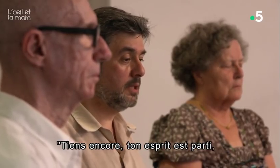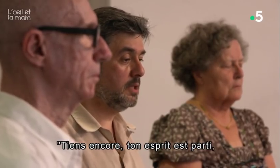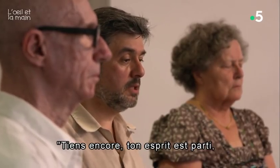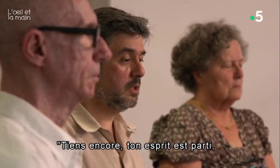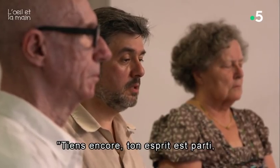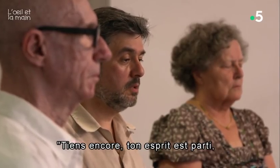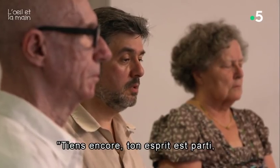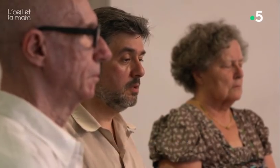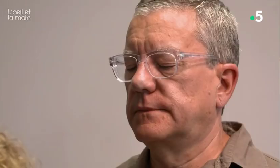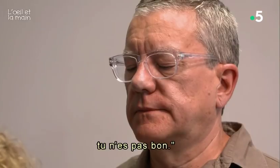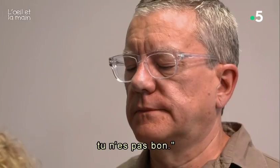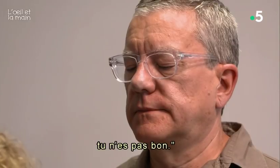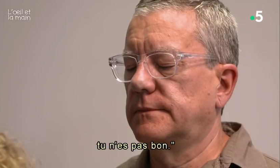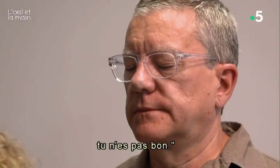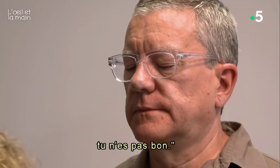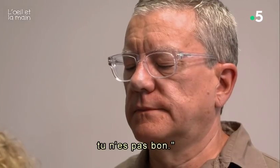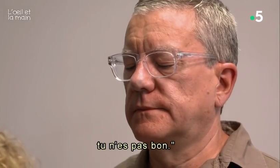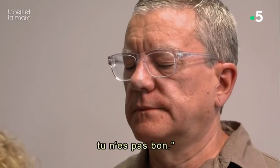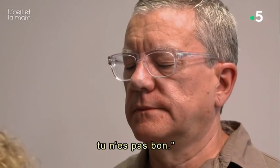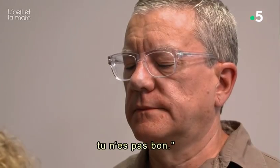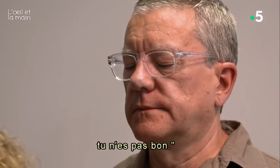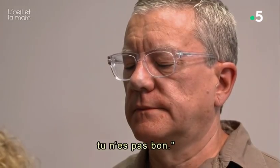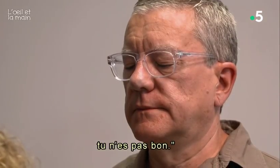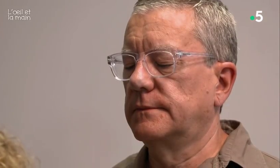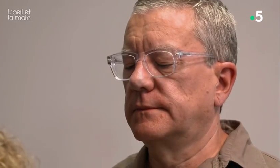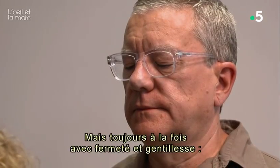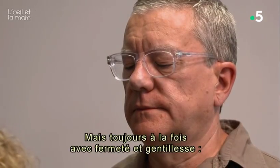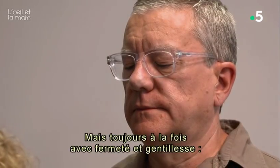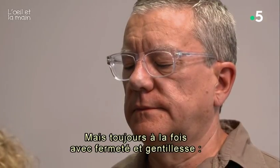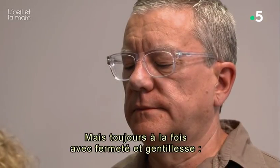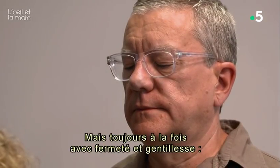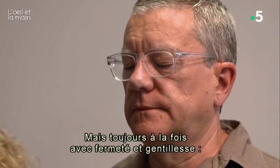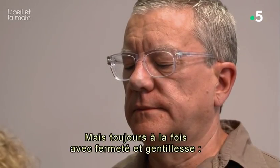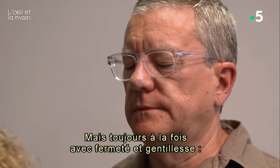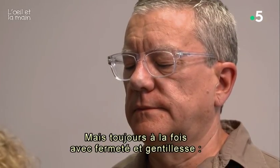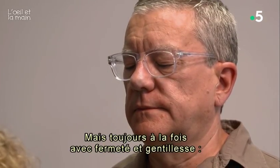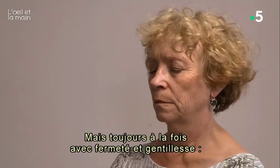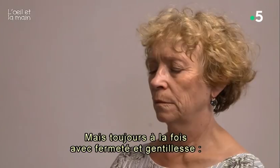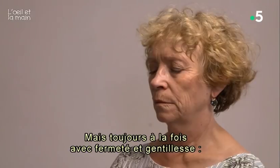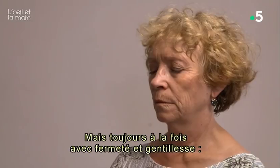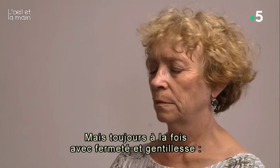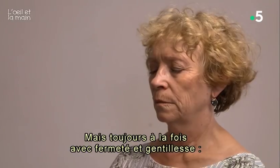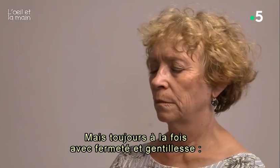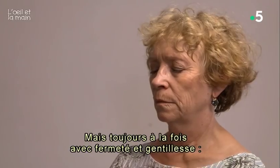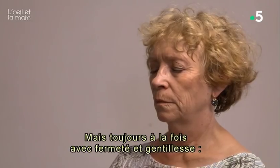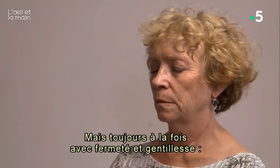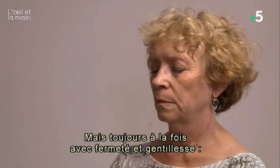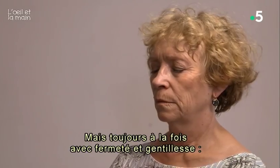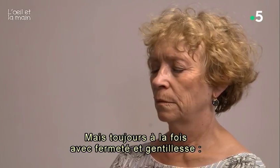parti, tu n'es pas bon. Mais toujours à la fois avec fermeté et